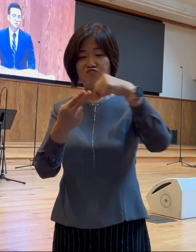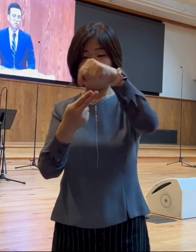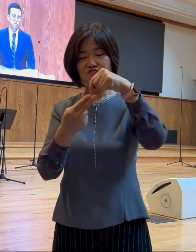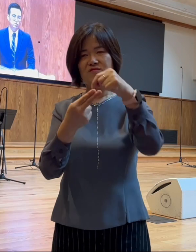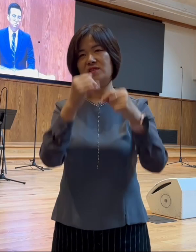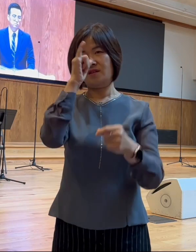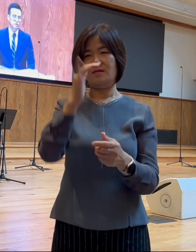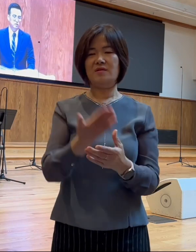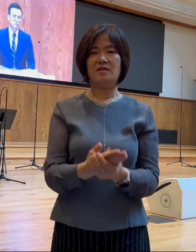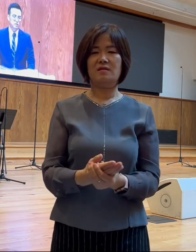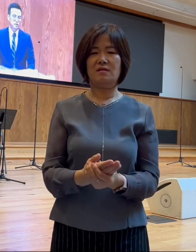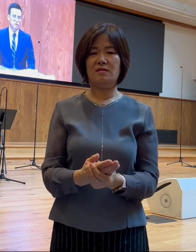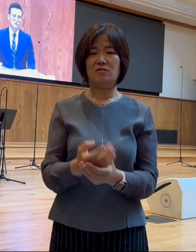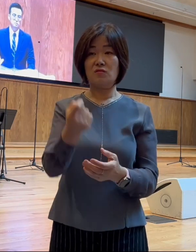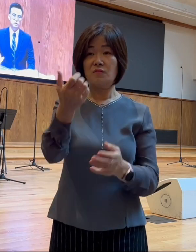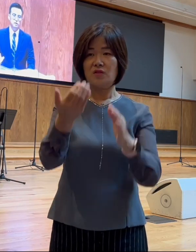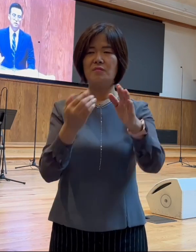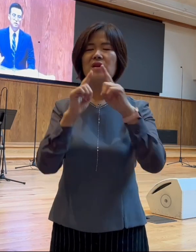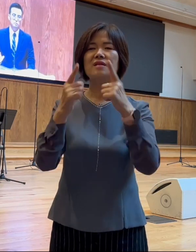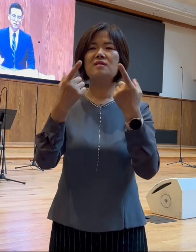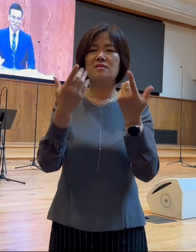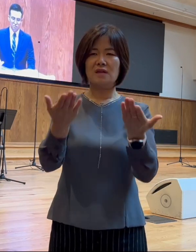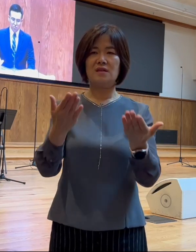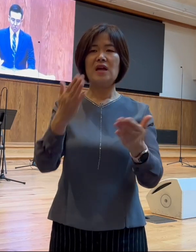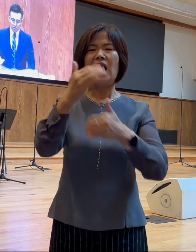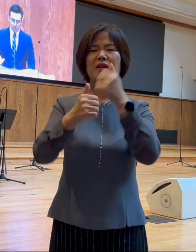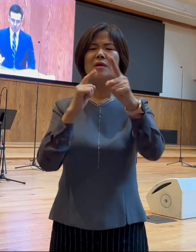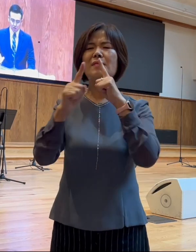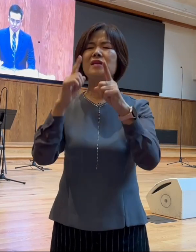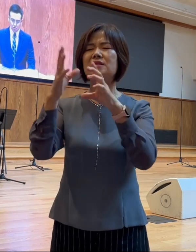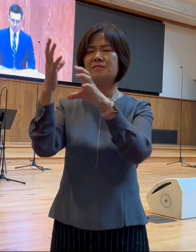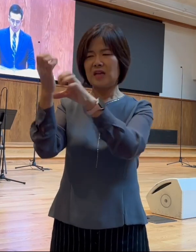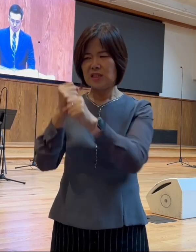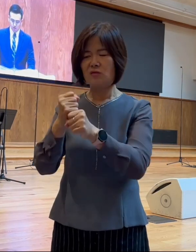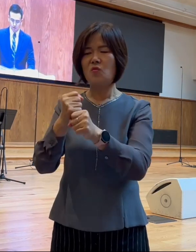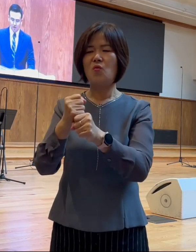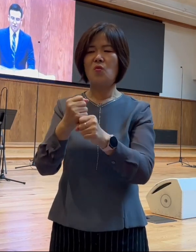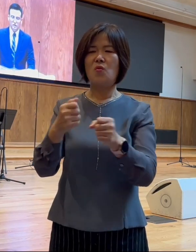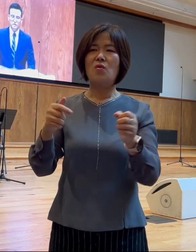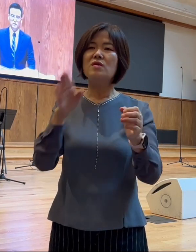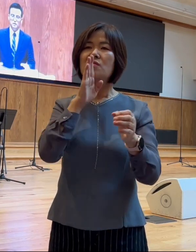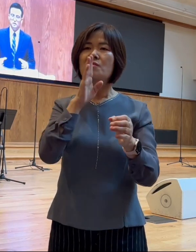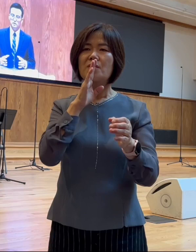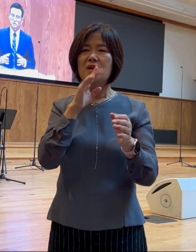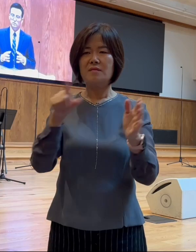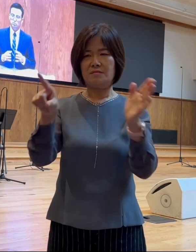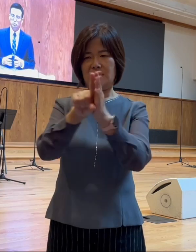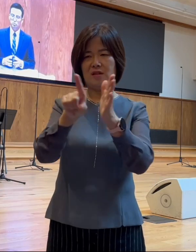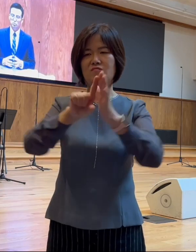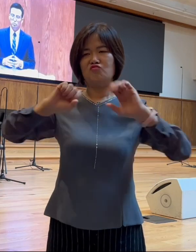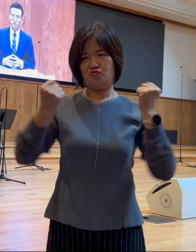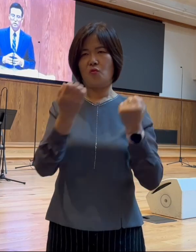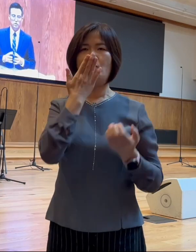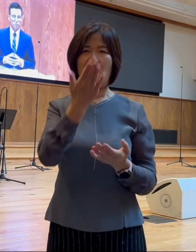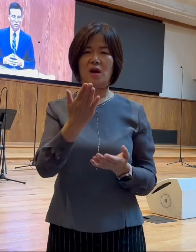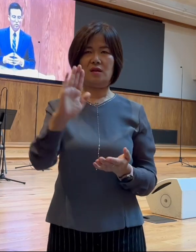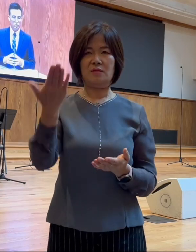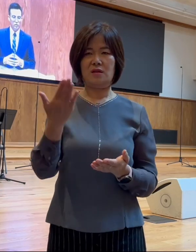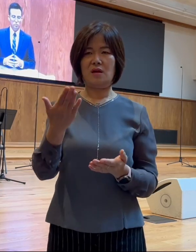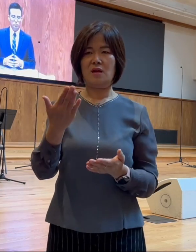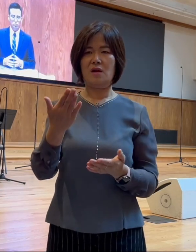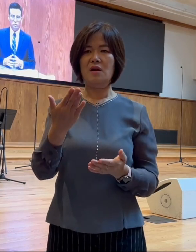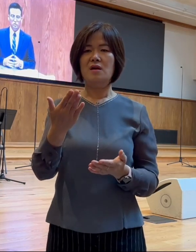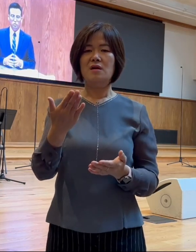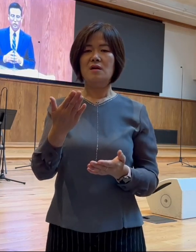말씀드린 것처럼 하나님의 말씀으로 세우는 것입니다. 이 순종과